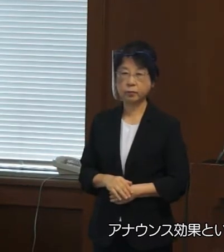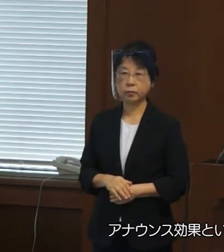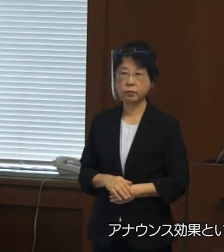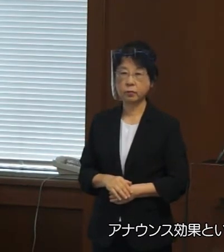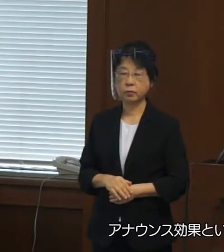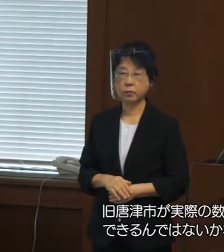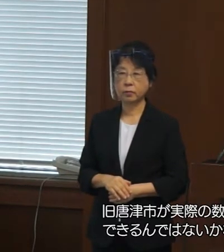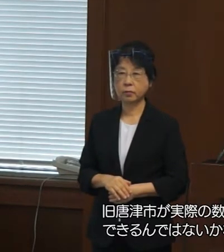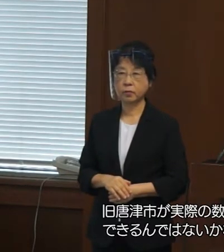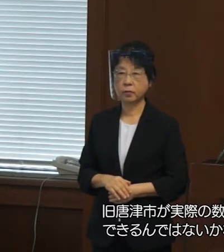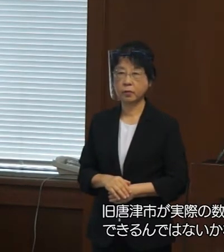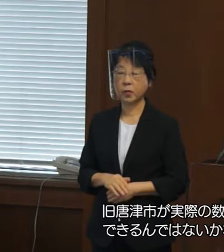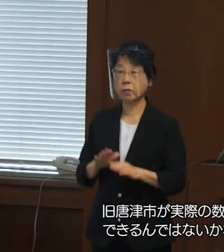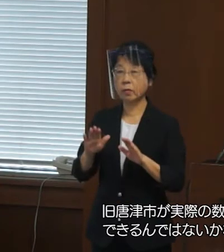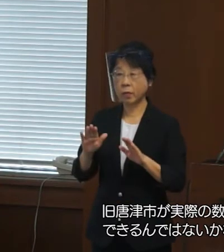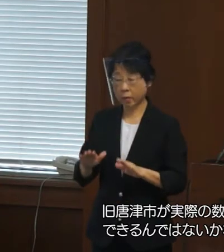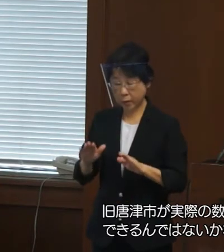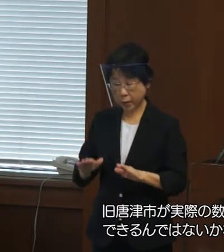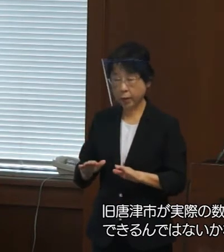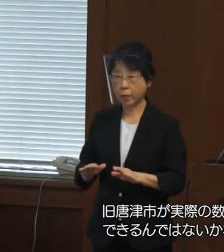ここがこの旧唐津市が